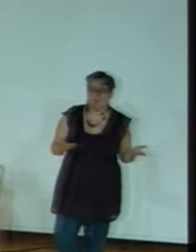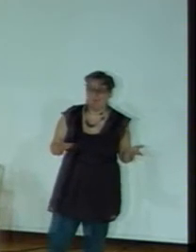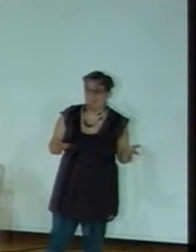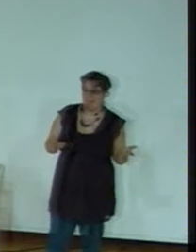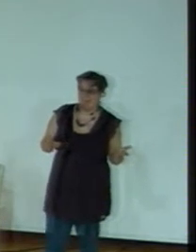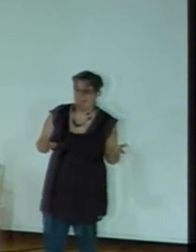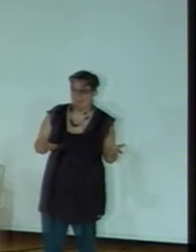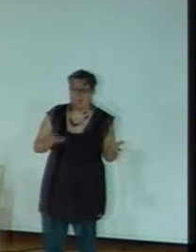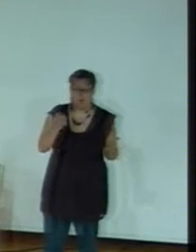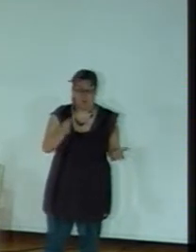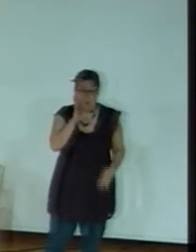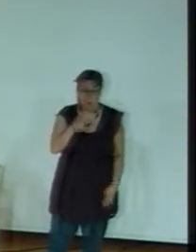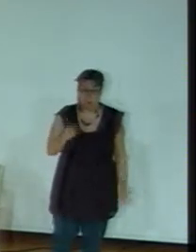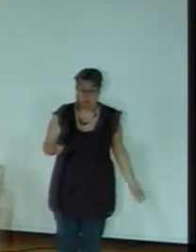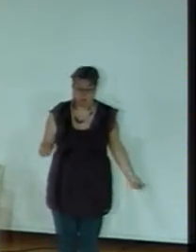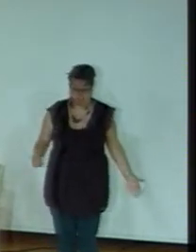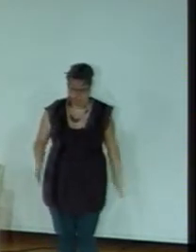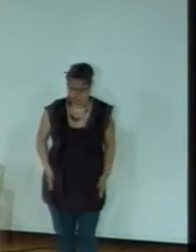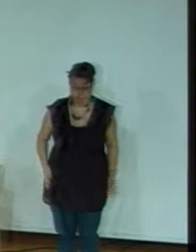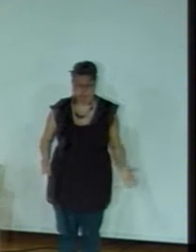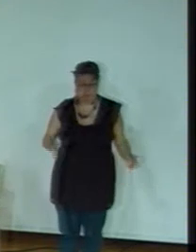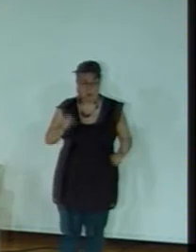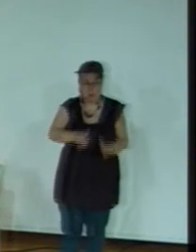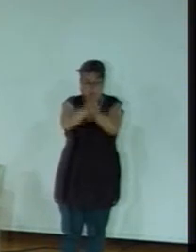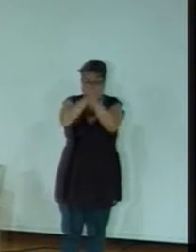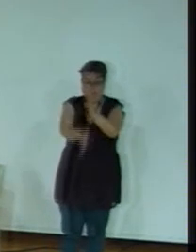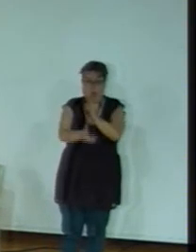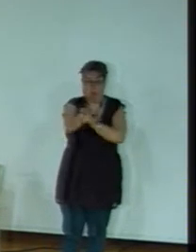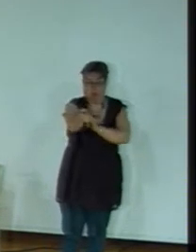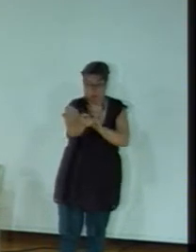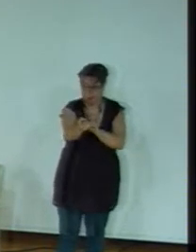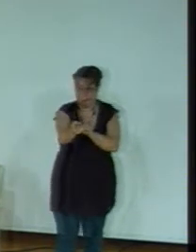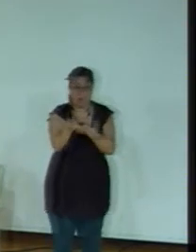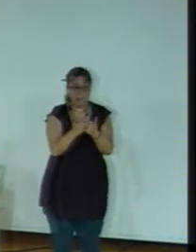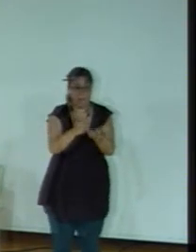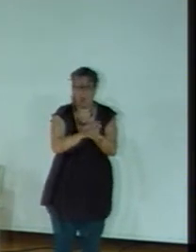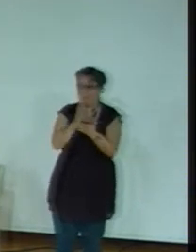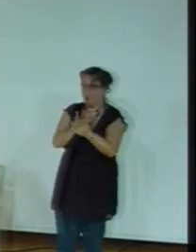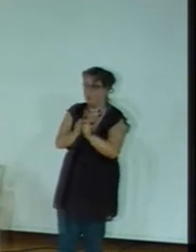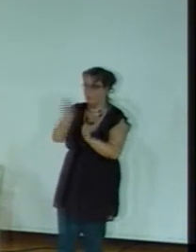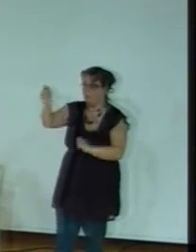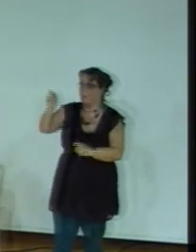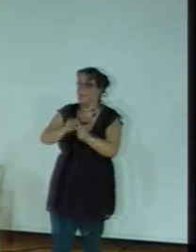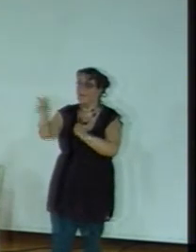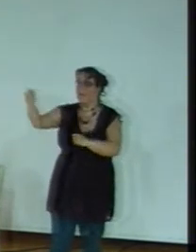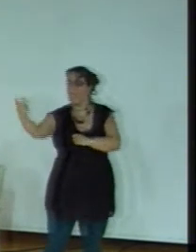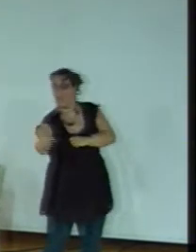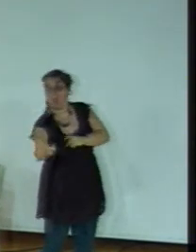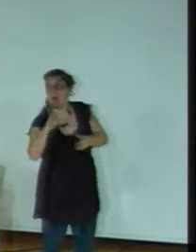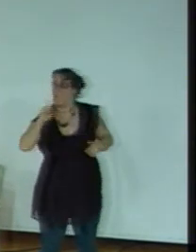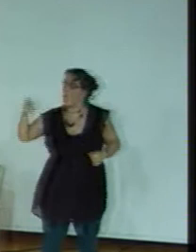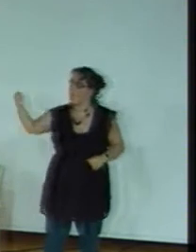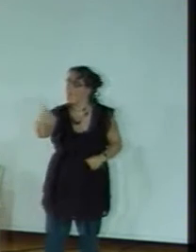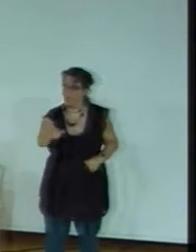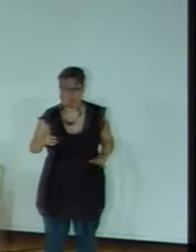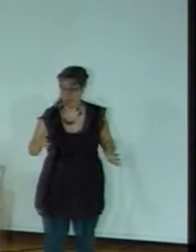Et donc ça permet de se passer de tiers, quoi, d'avoir des relations sans acteurs majeurs, sans banques qui vont faire l'intermédiaire et qui vont pouvoir